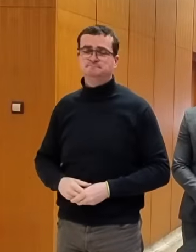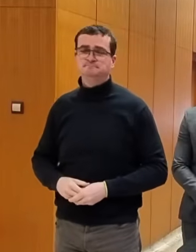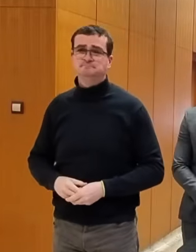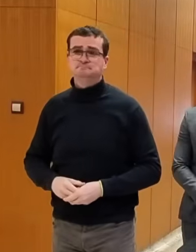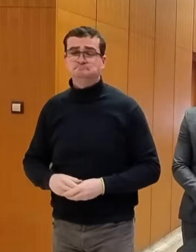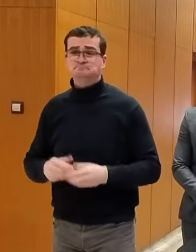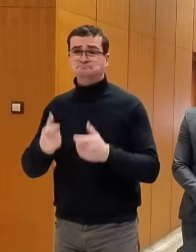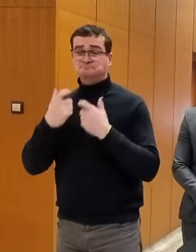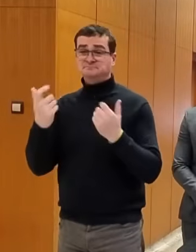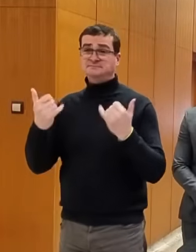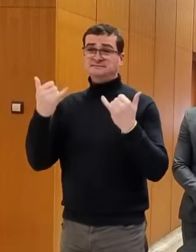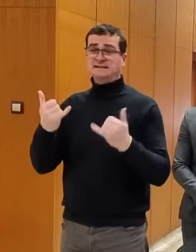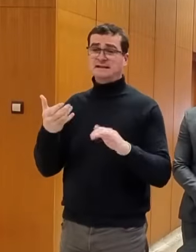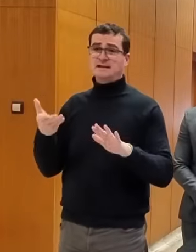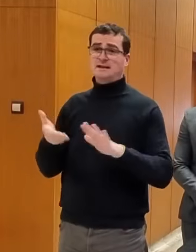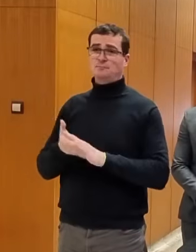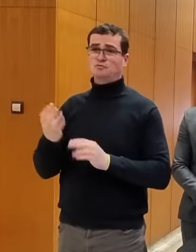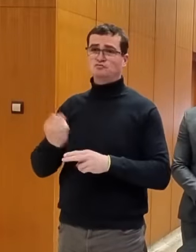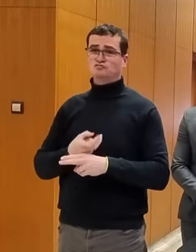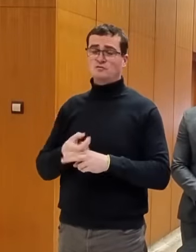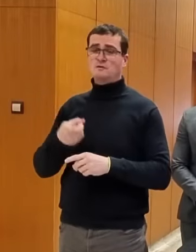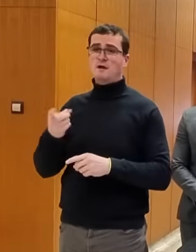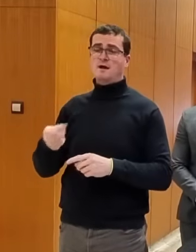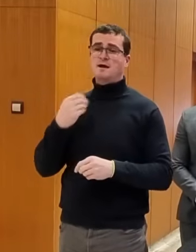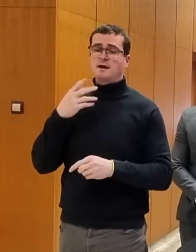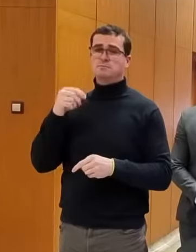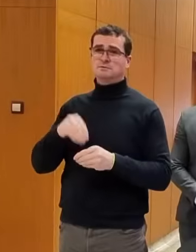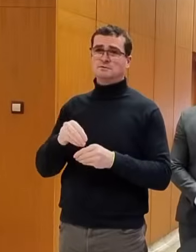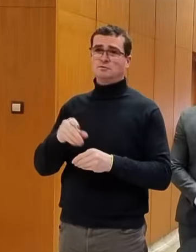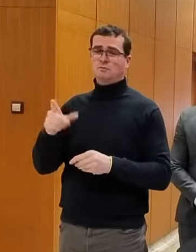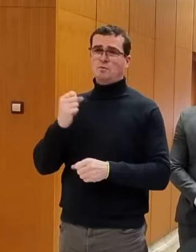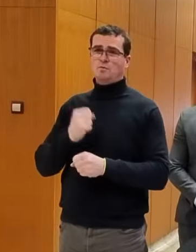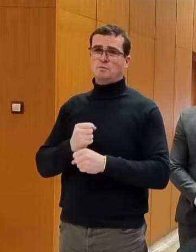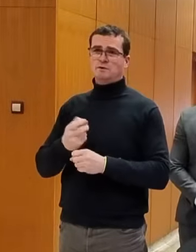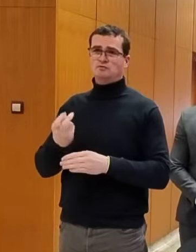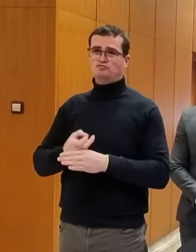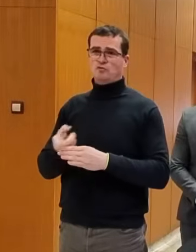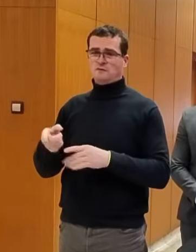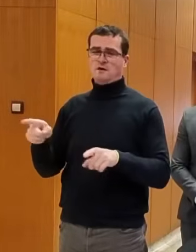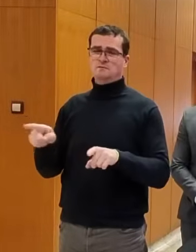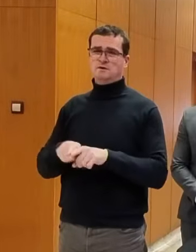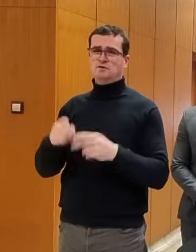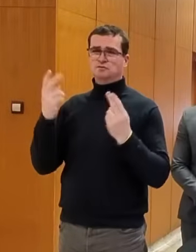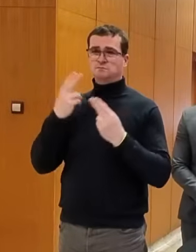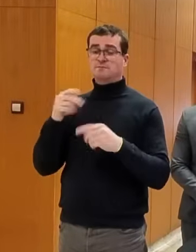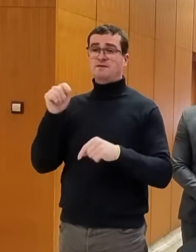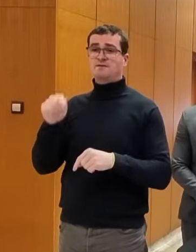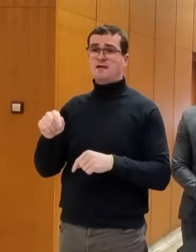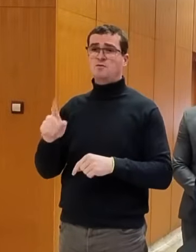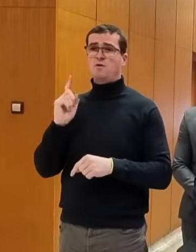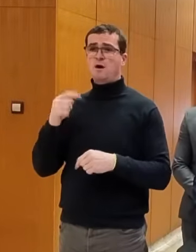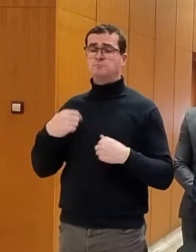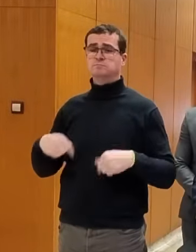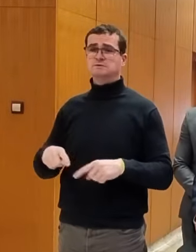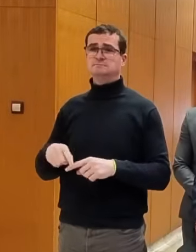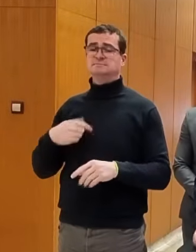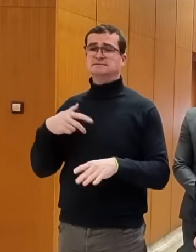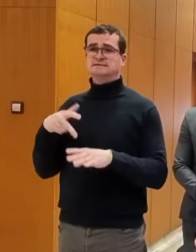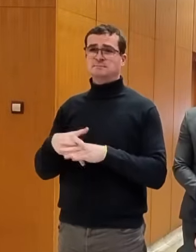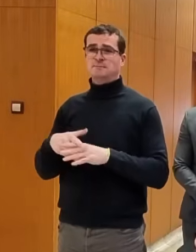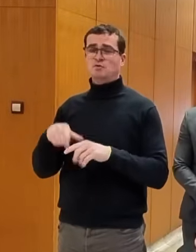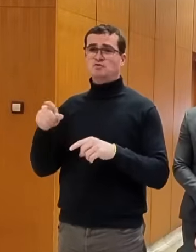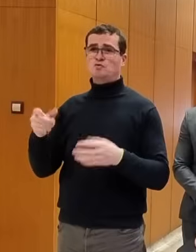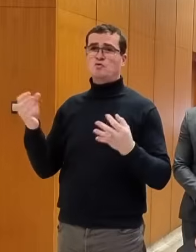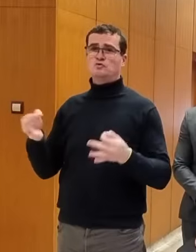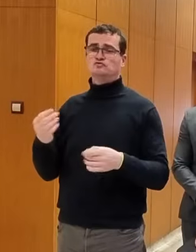Samozrejme, pri súčasnom nahradení škody, pokiaľ takýmto trestným činom bola spôsobená škoda. Na to, aby sme zabezpečili